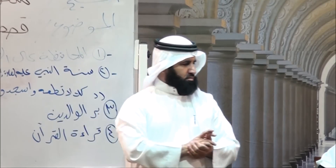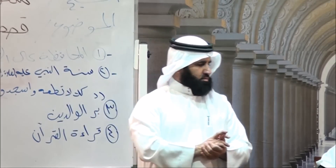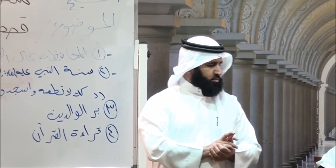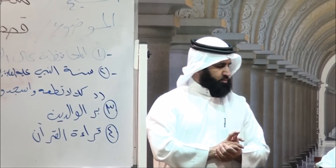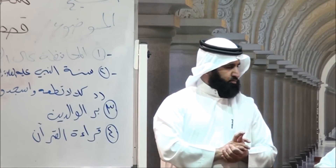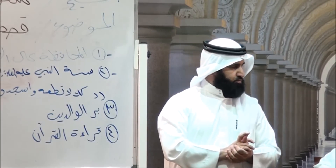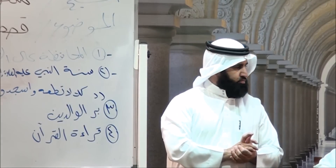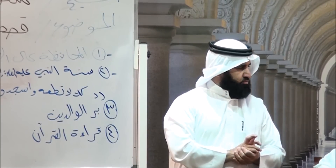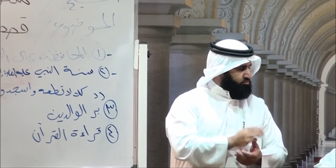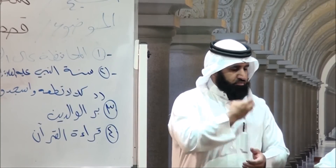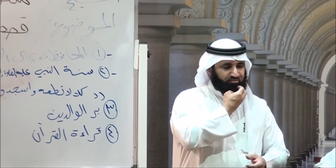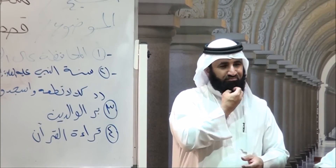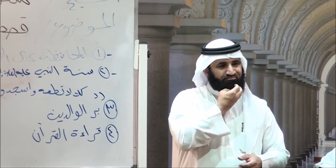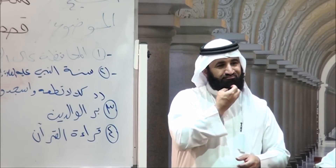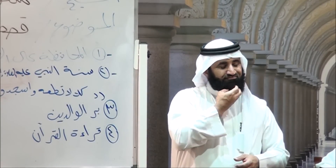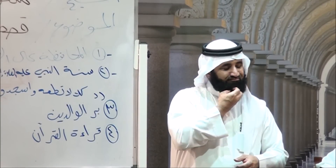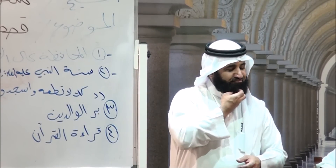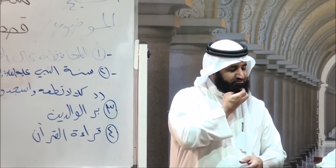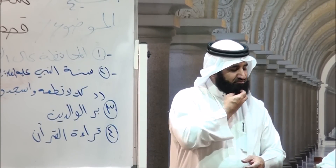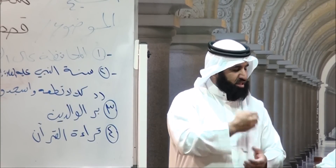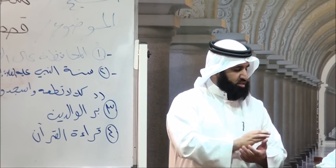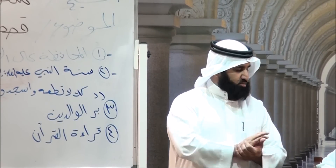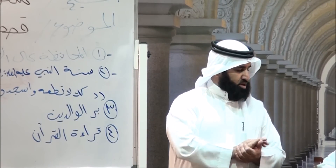طيب لا.